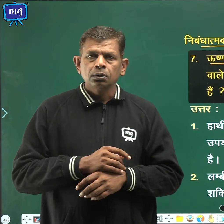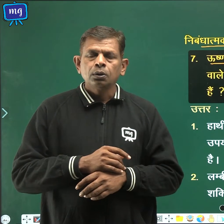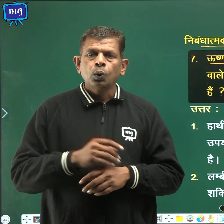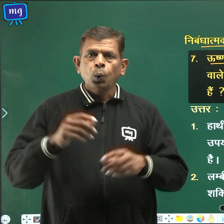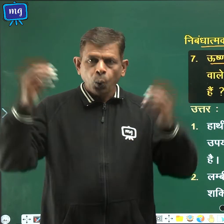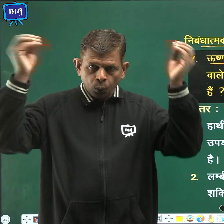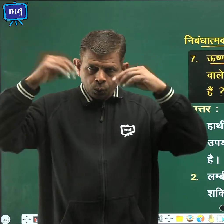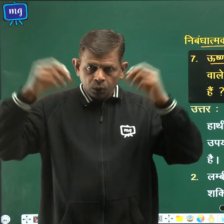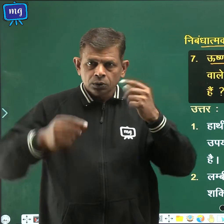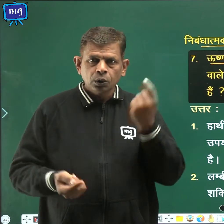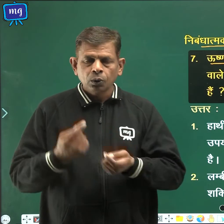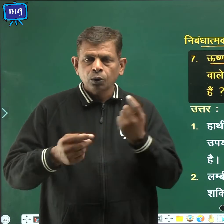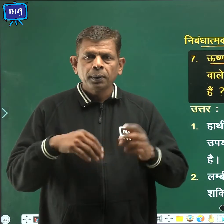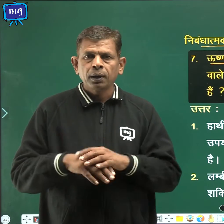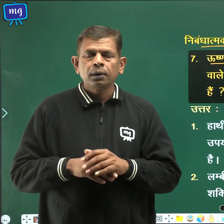वर्षावनों में